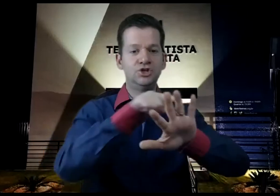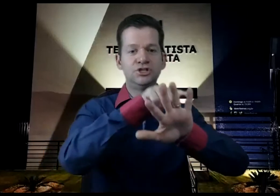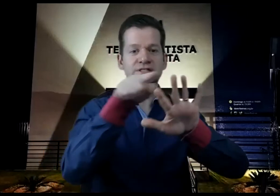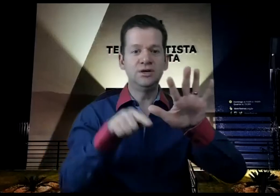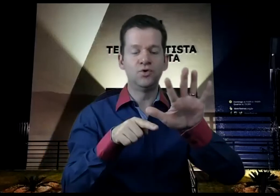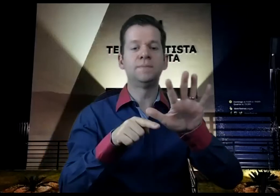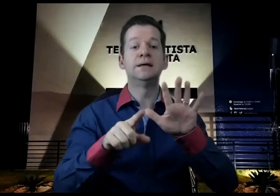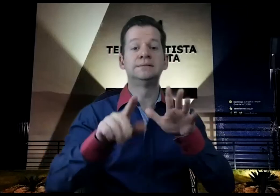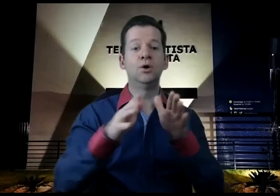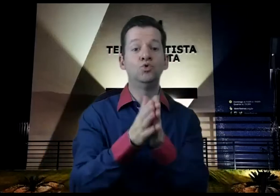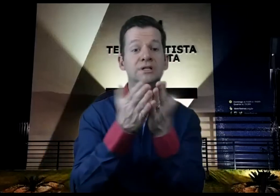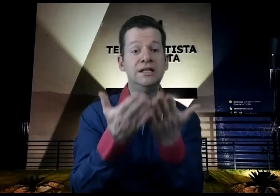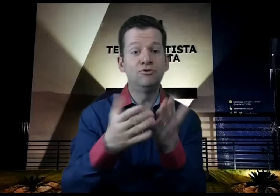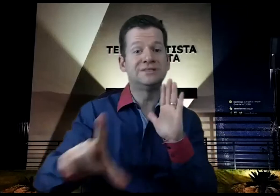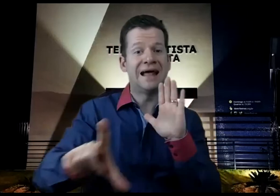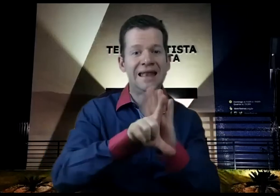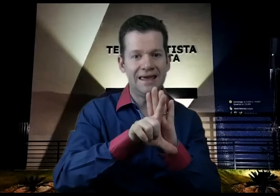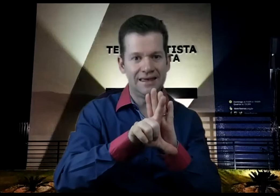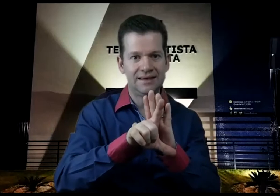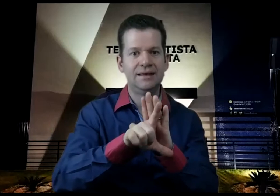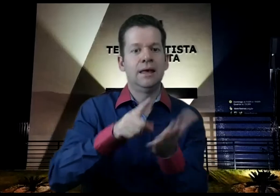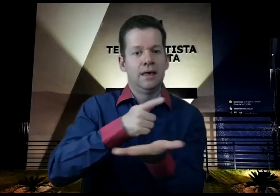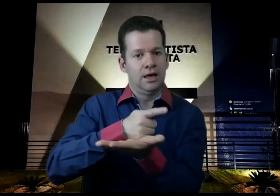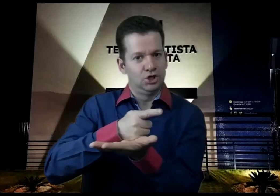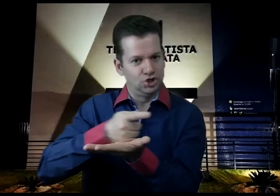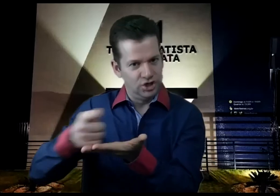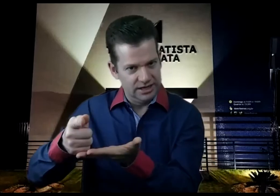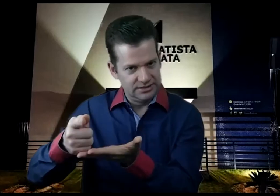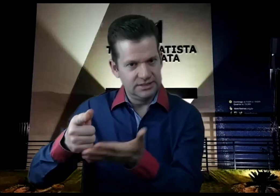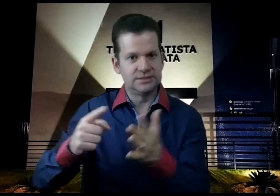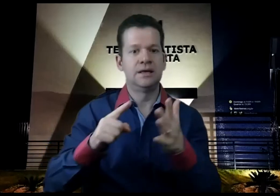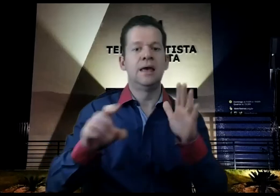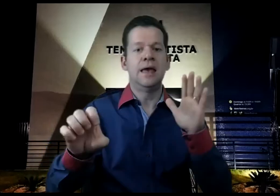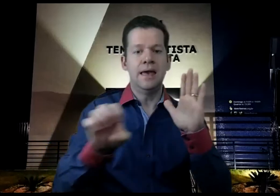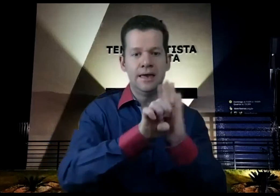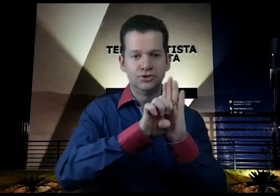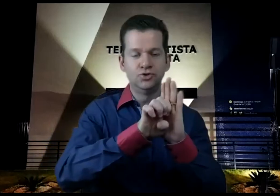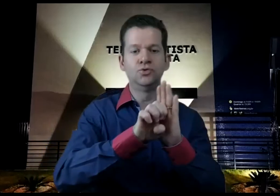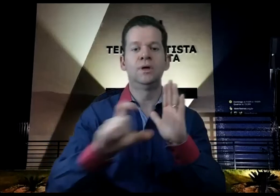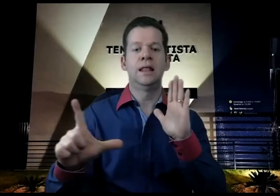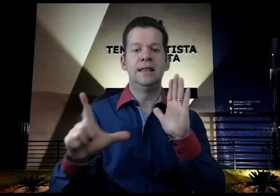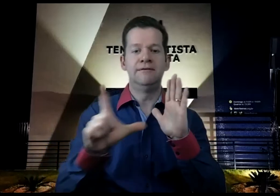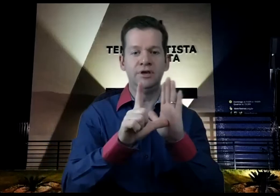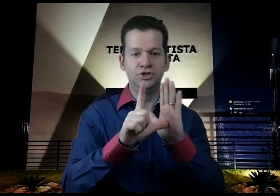estes 5 são os livros da lei. Gênesis, Êxodo,